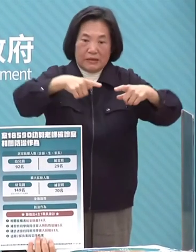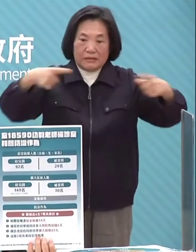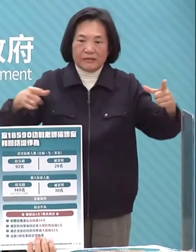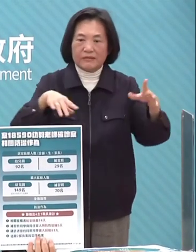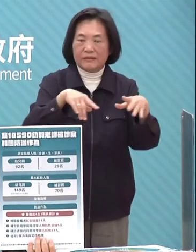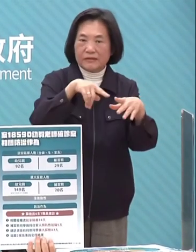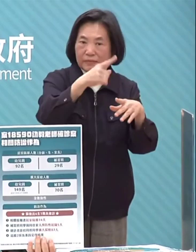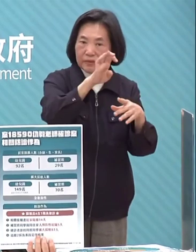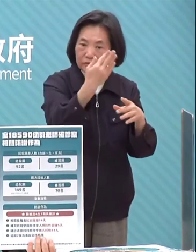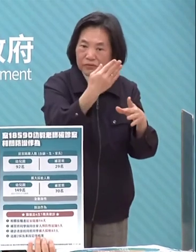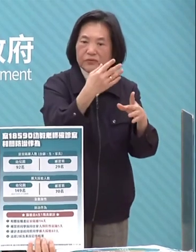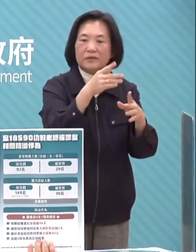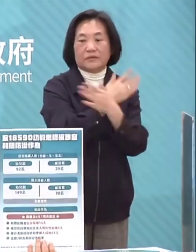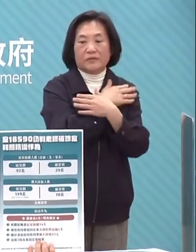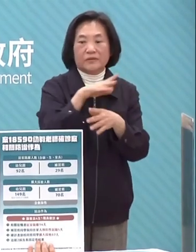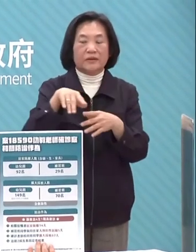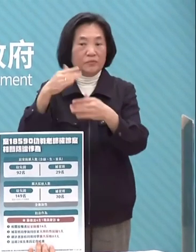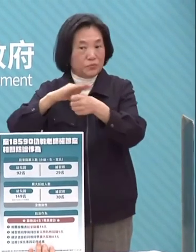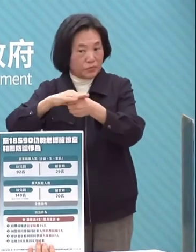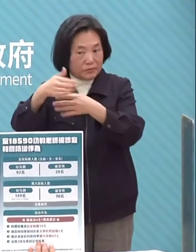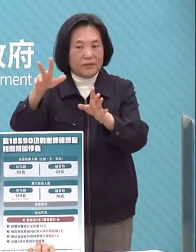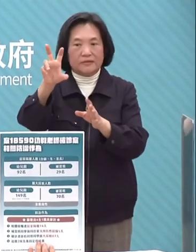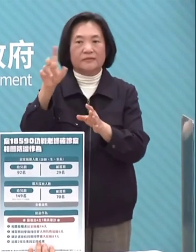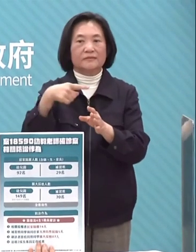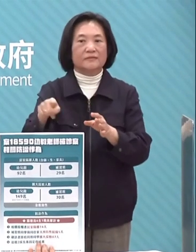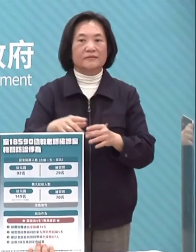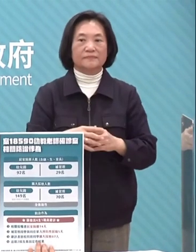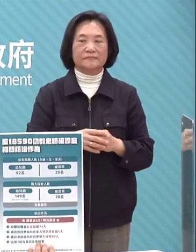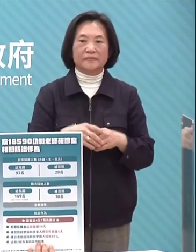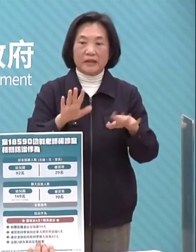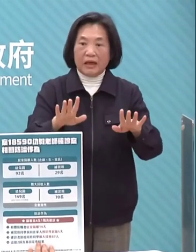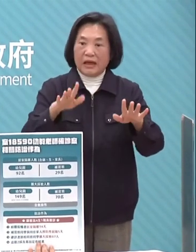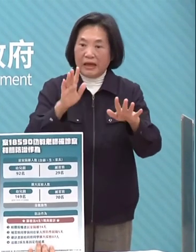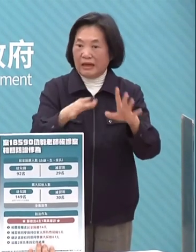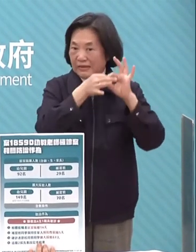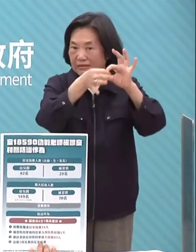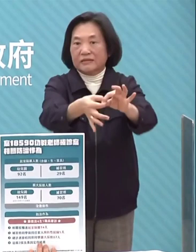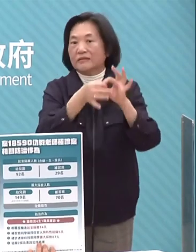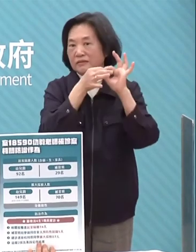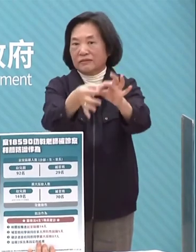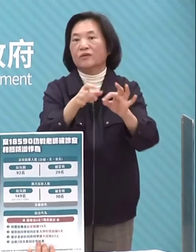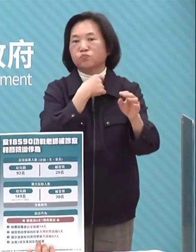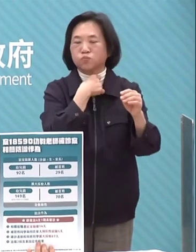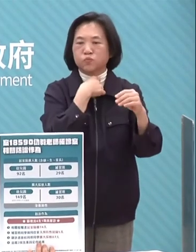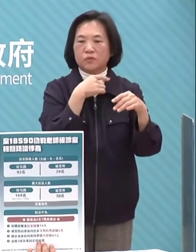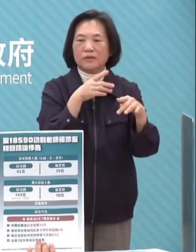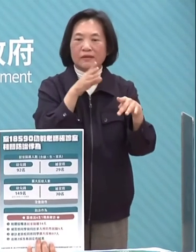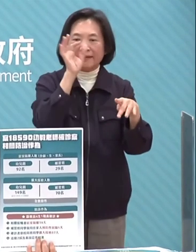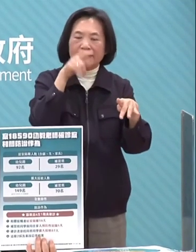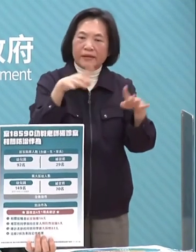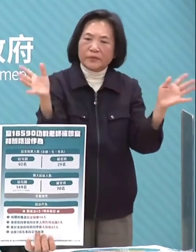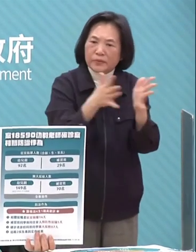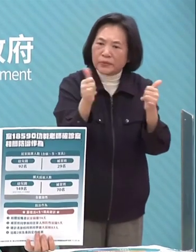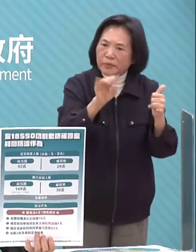减是149跟70名，然后还没，这还没完呢，我们还在继续还在查他的同学，你知道